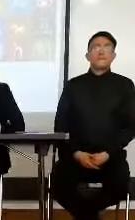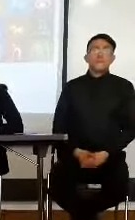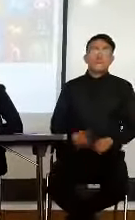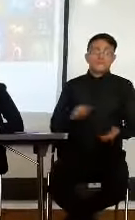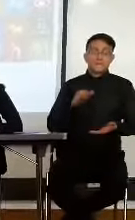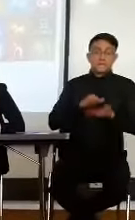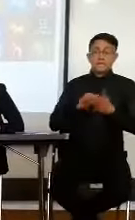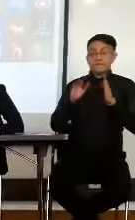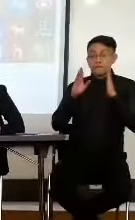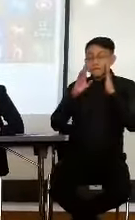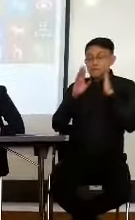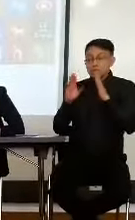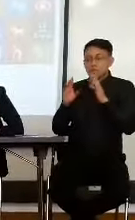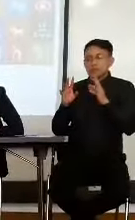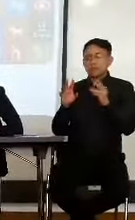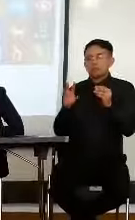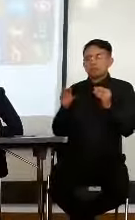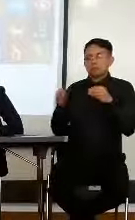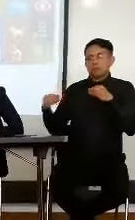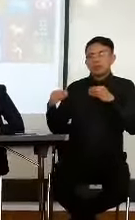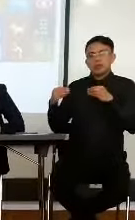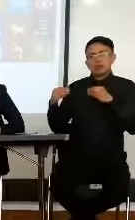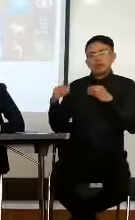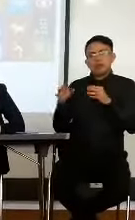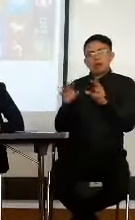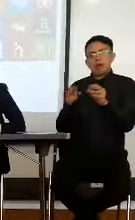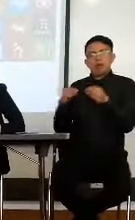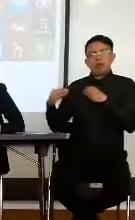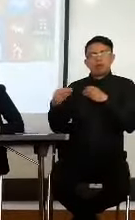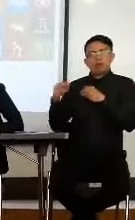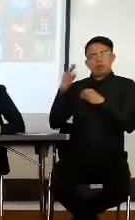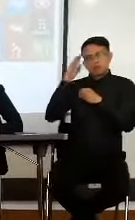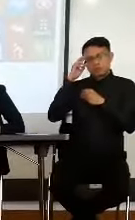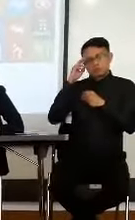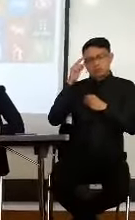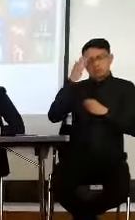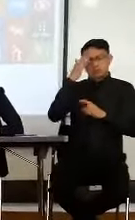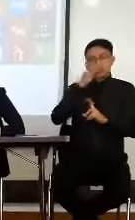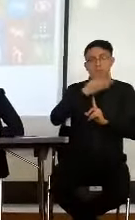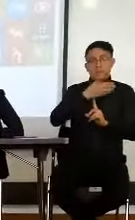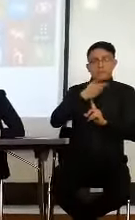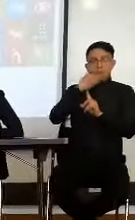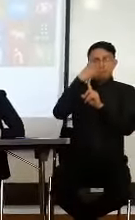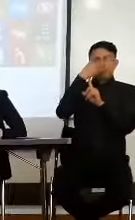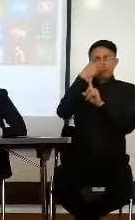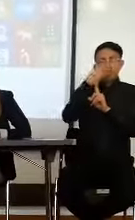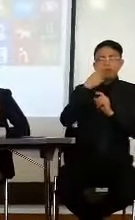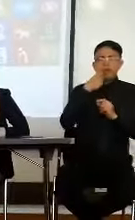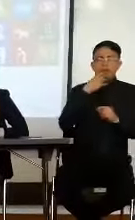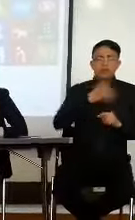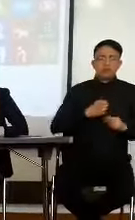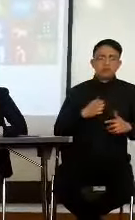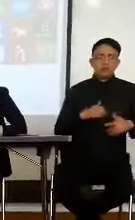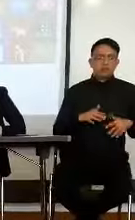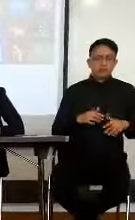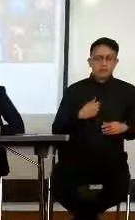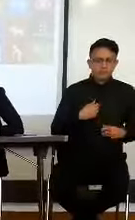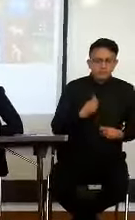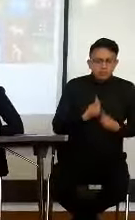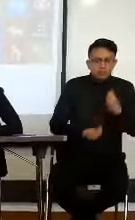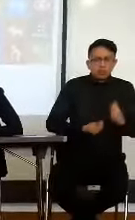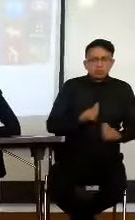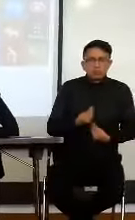ajustes razonables necesarios, y creo que el razonable es interesante porque a Profamilia le asustó mucho encontrarse con esto, ¿no? Y decía, entonces, ¿qué vamos a hacer? ¿Vamos